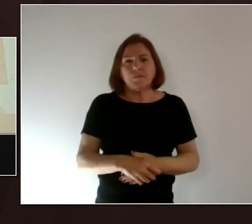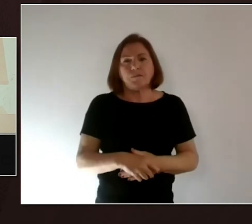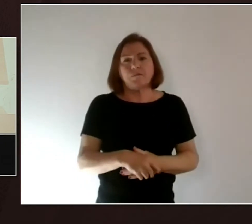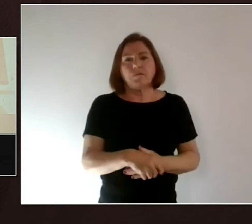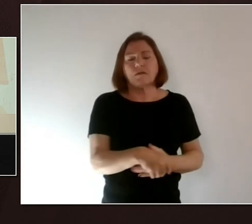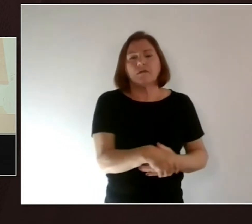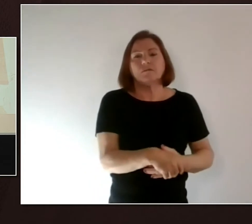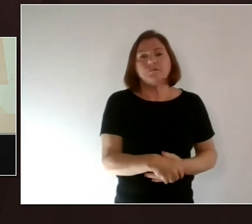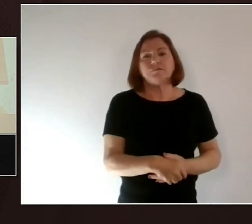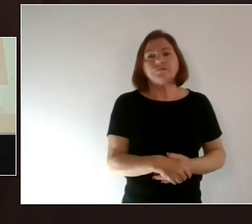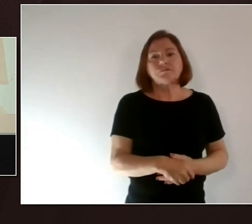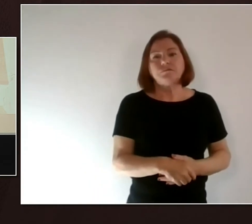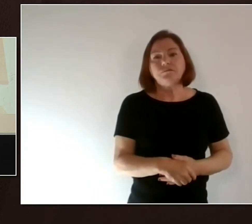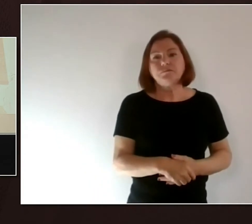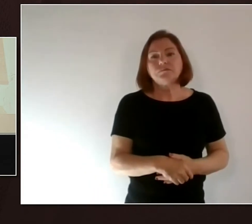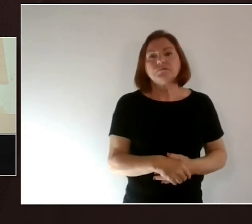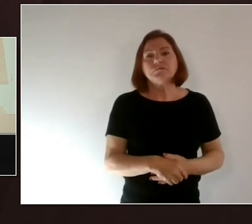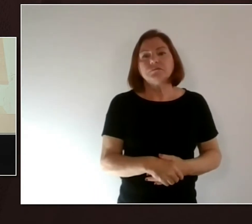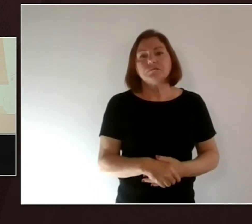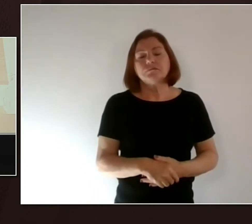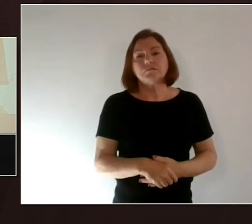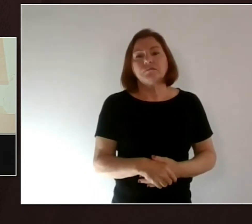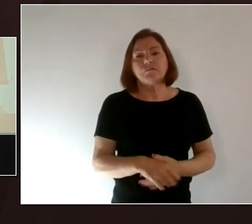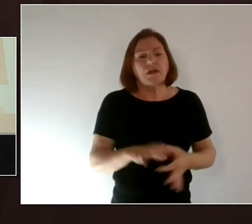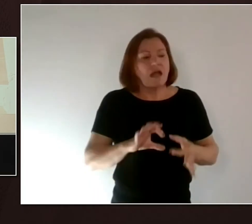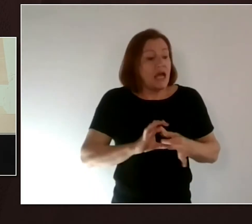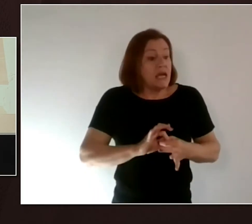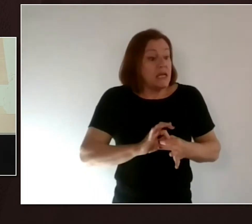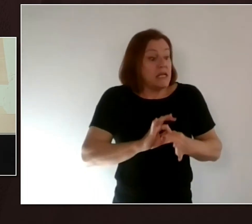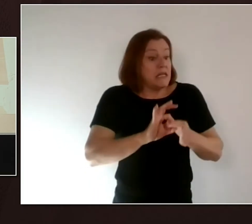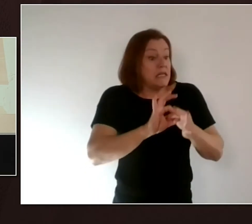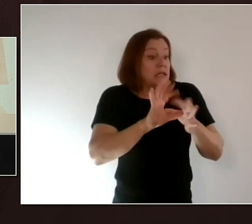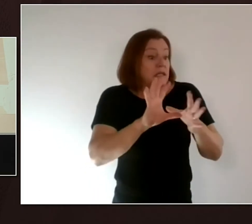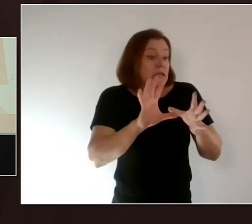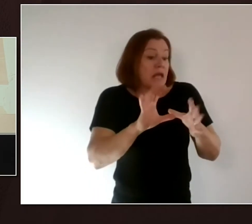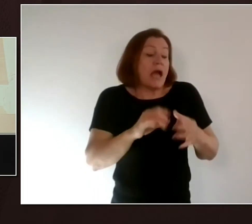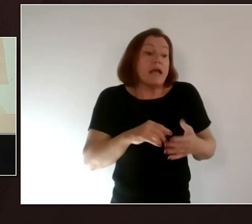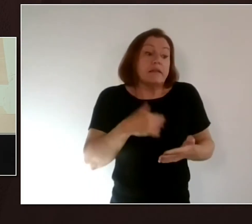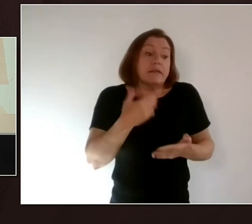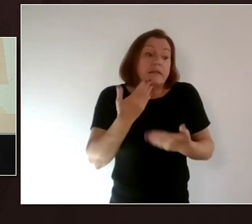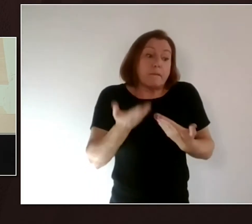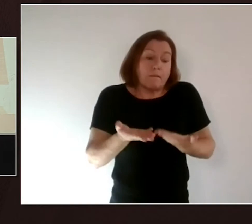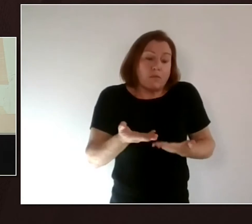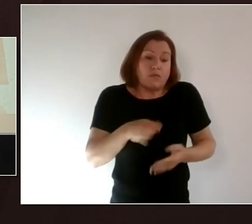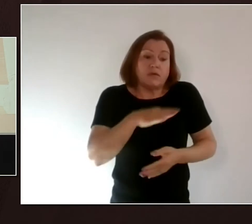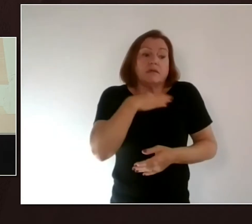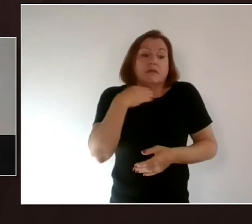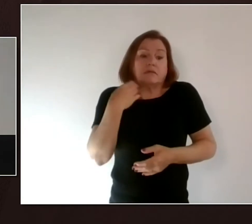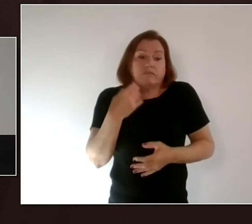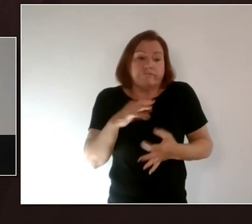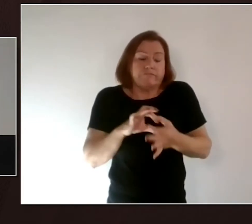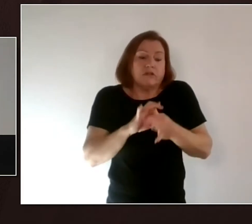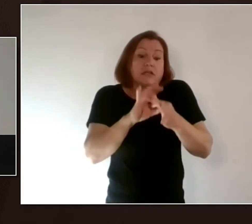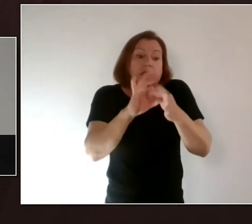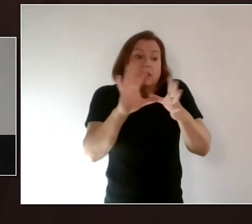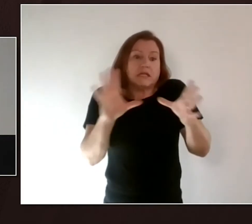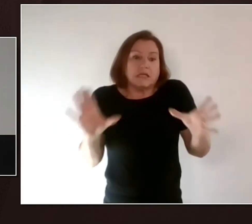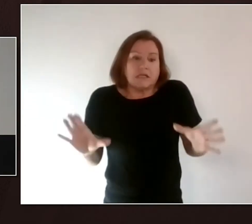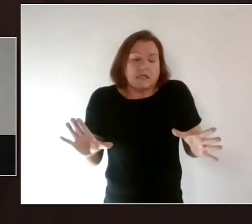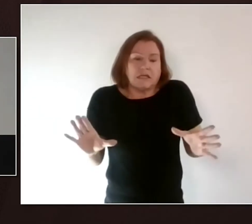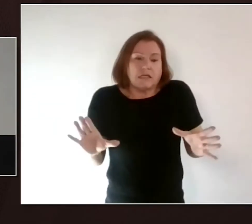livre exercício da religião cristã, mas aí já era tarde, ele morreu. Aí o seu sucessor